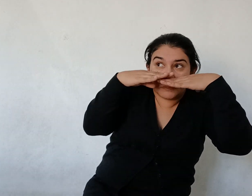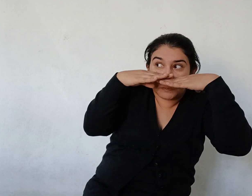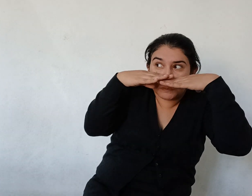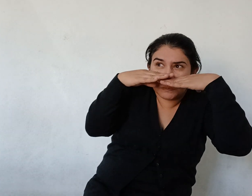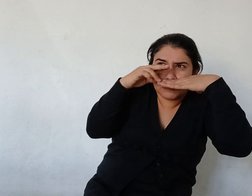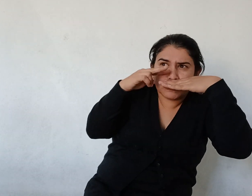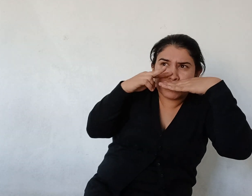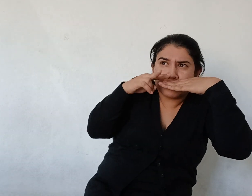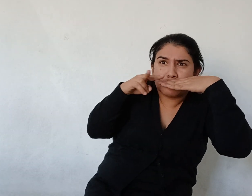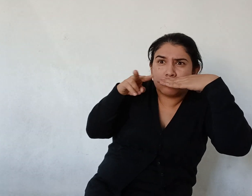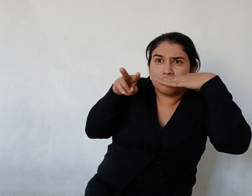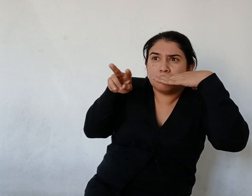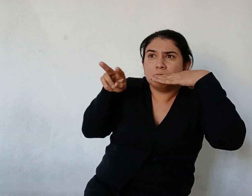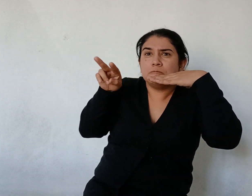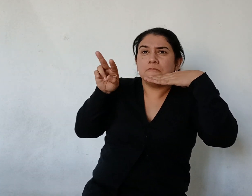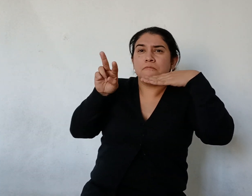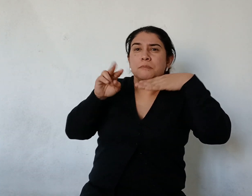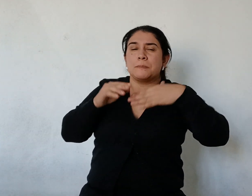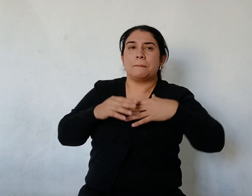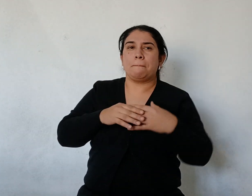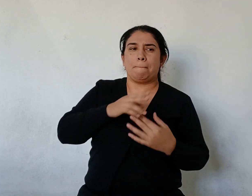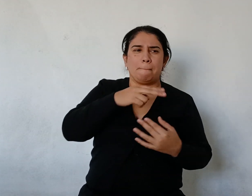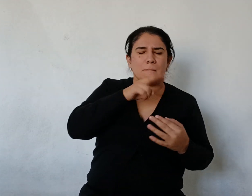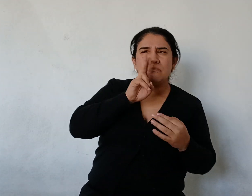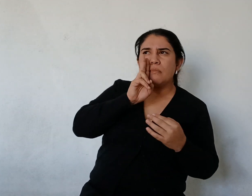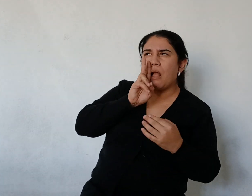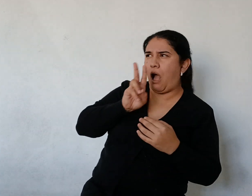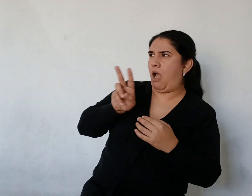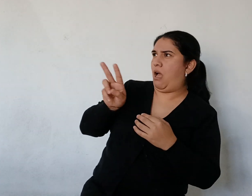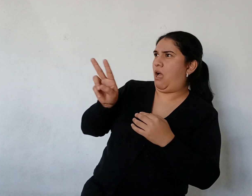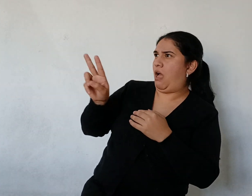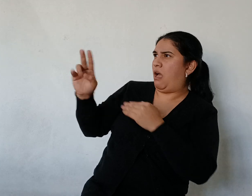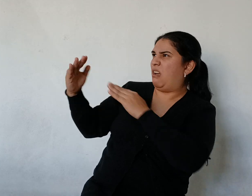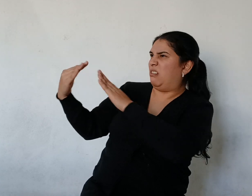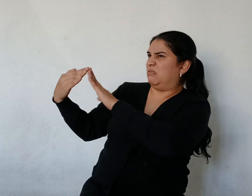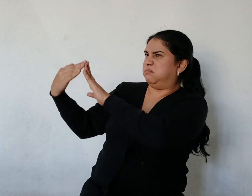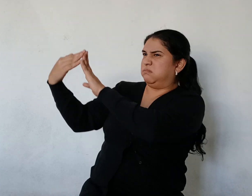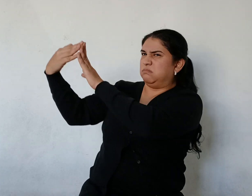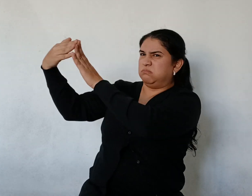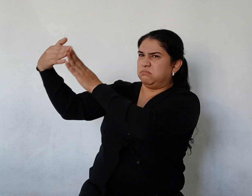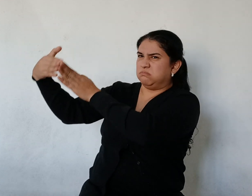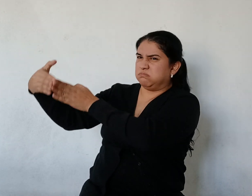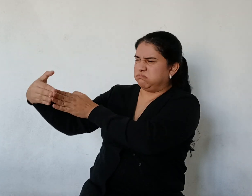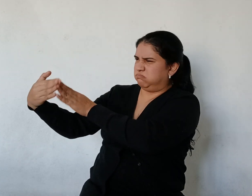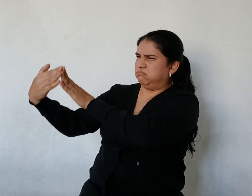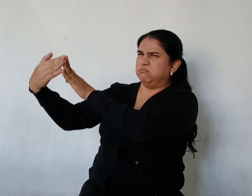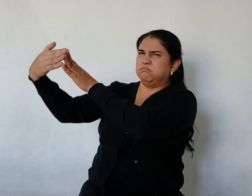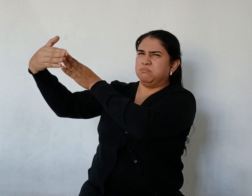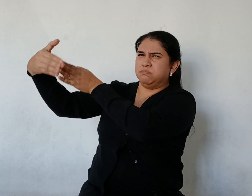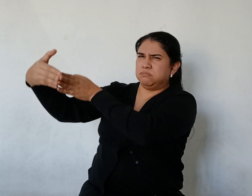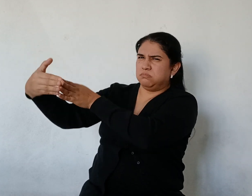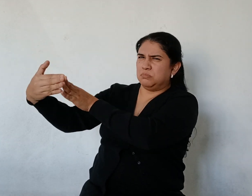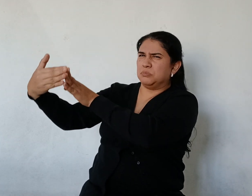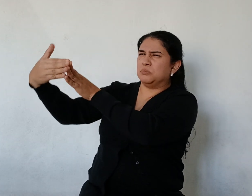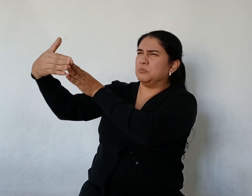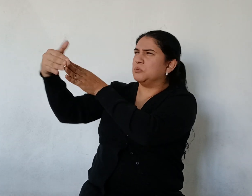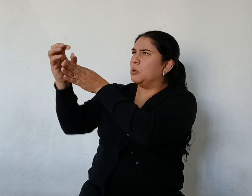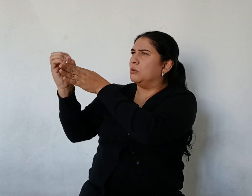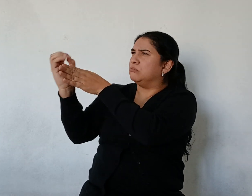Y así vieron pasar delante de ellos aquella cosa inmensa Llena de humo y golpeando el agua Que